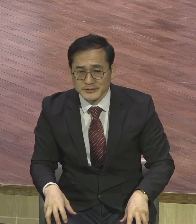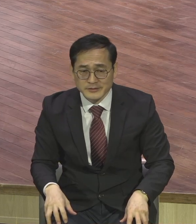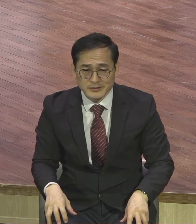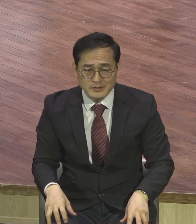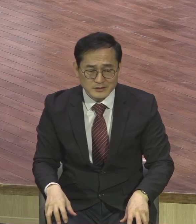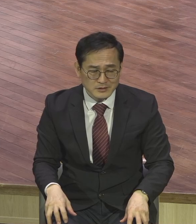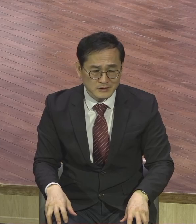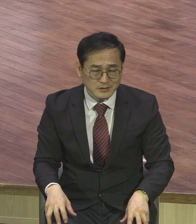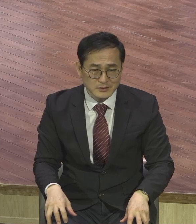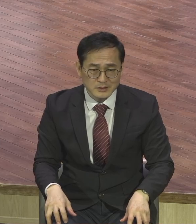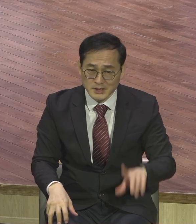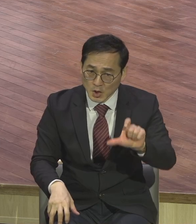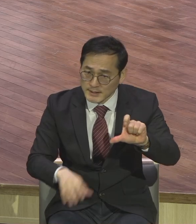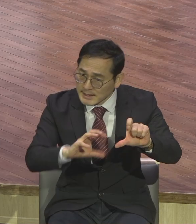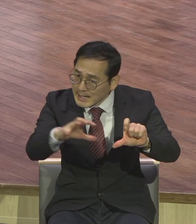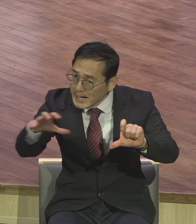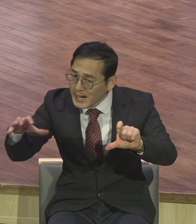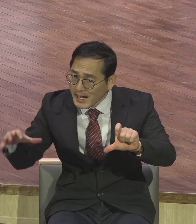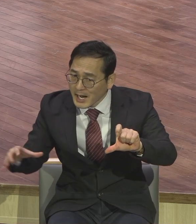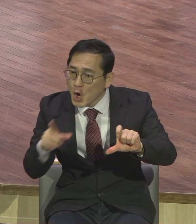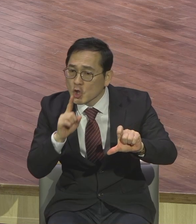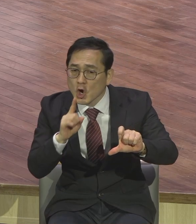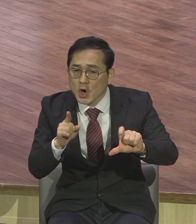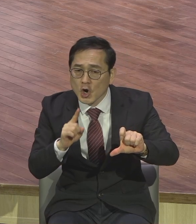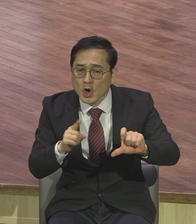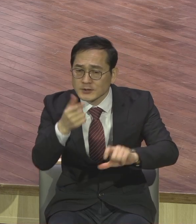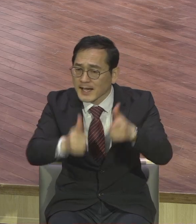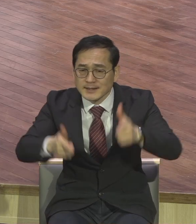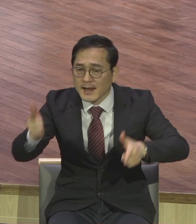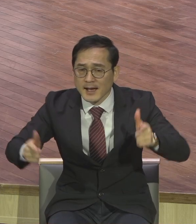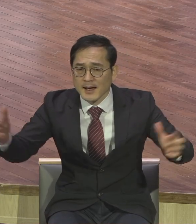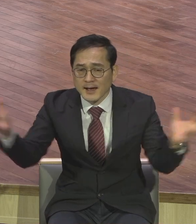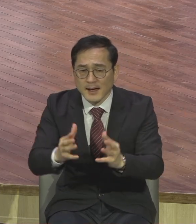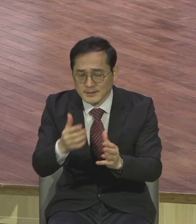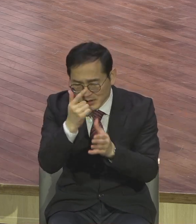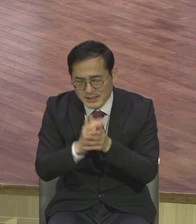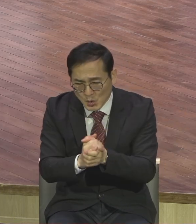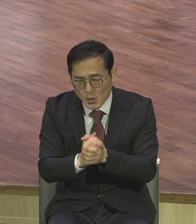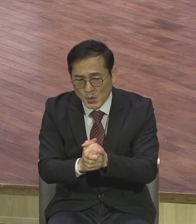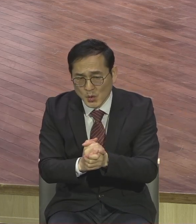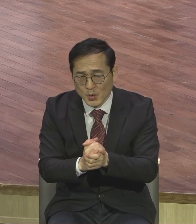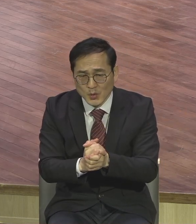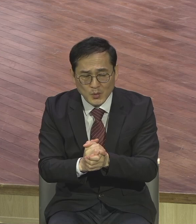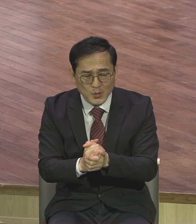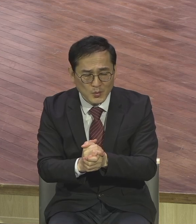성경에서는 15개 나라 그렇게 나와 있는데 그렇게 전부 다